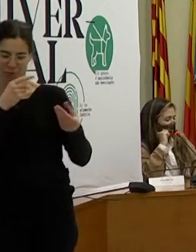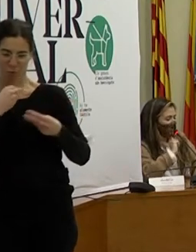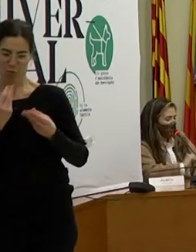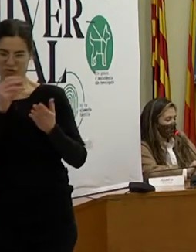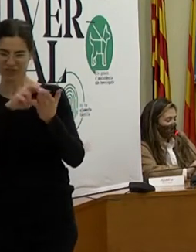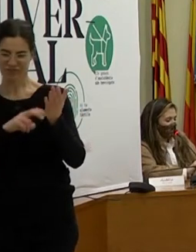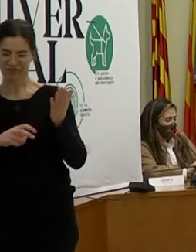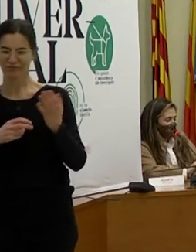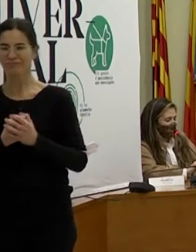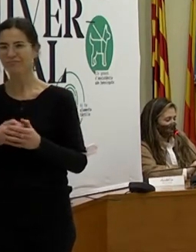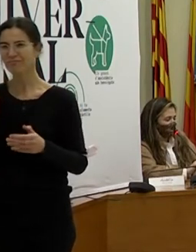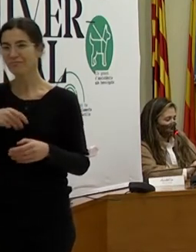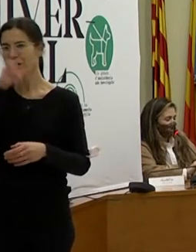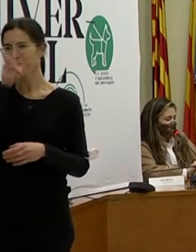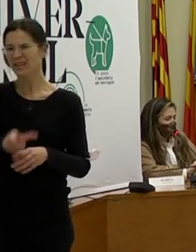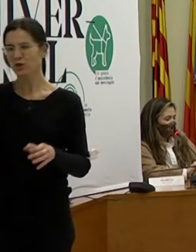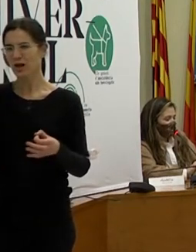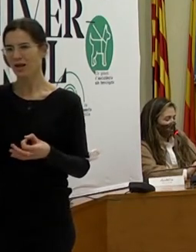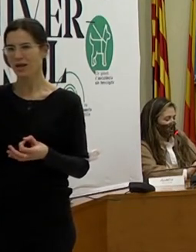Bueno, l'Enrique és